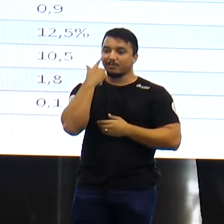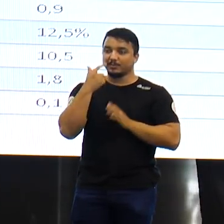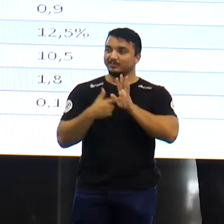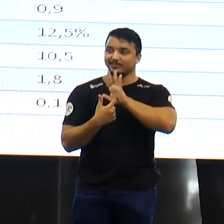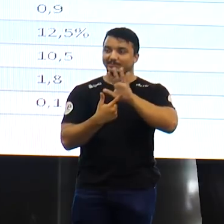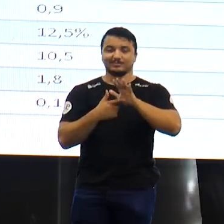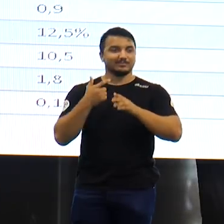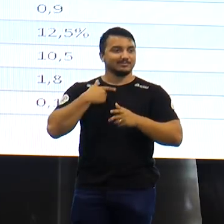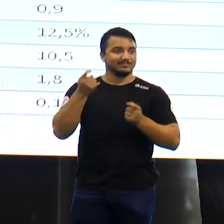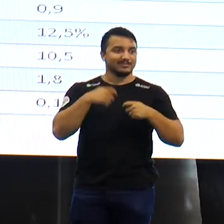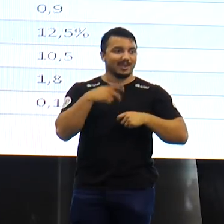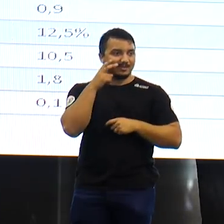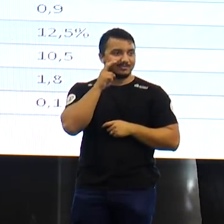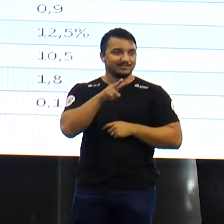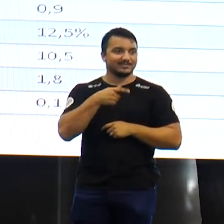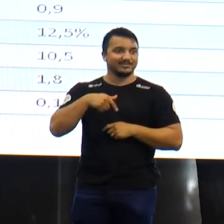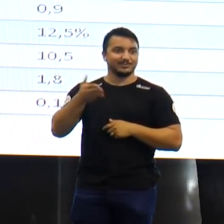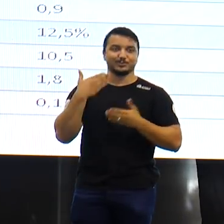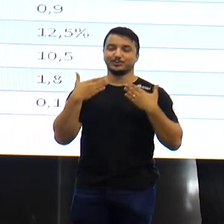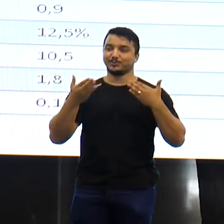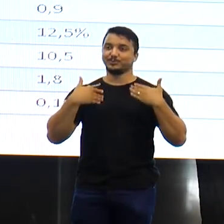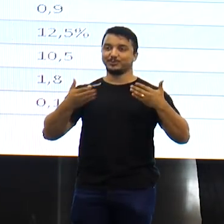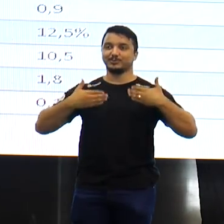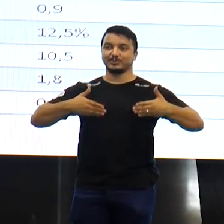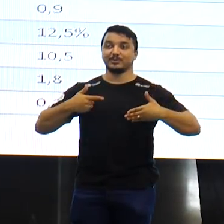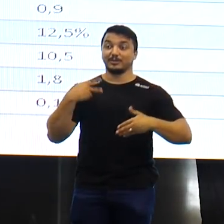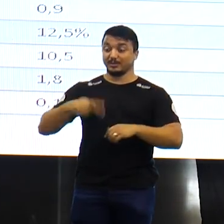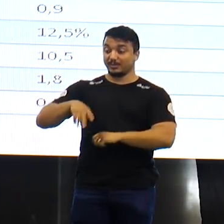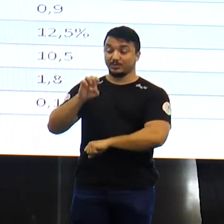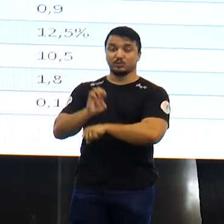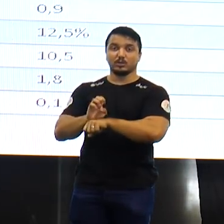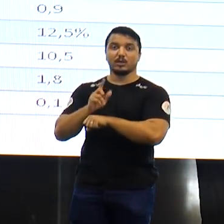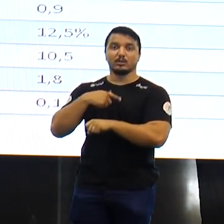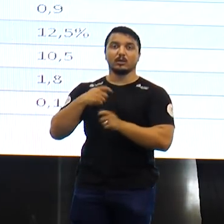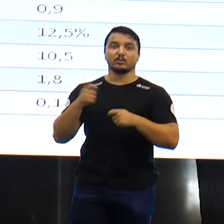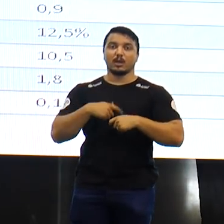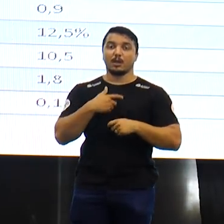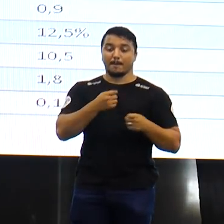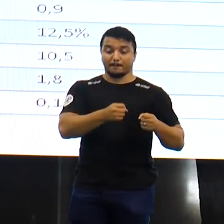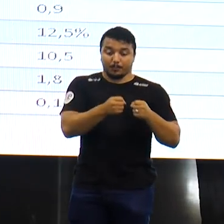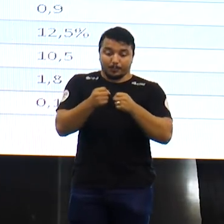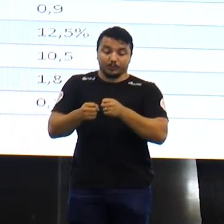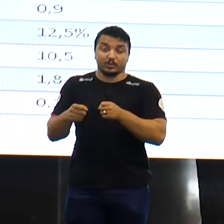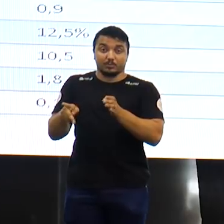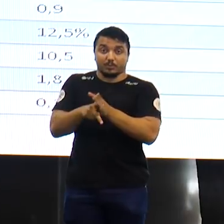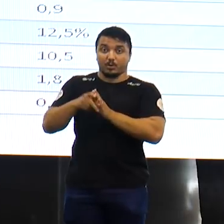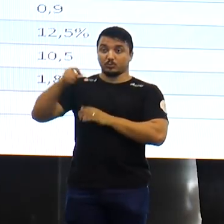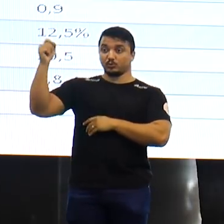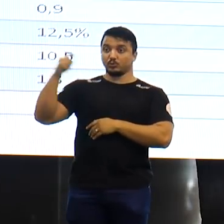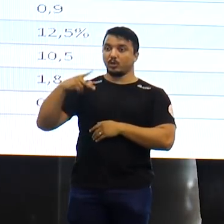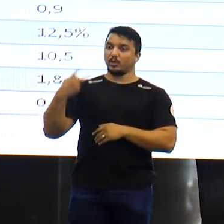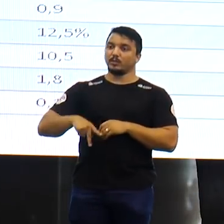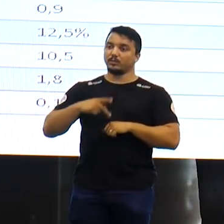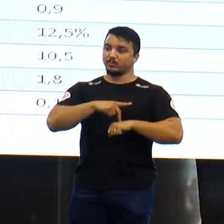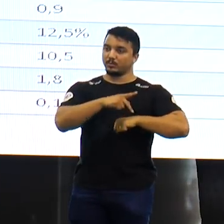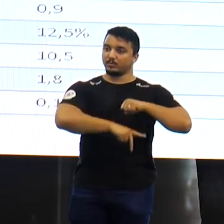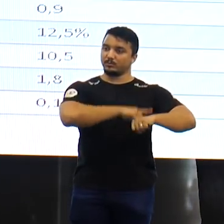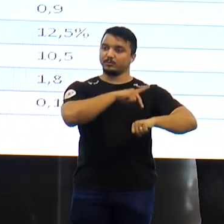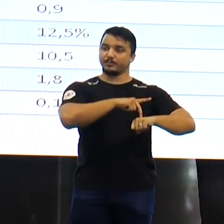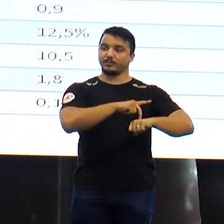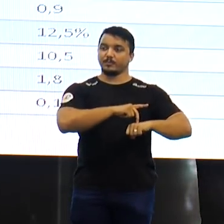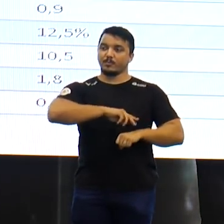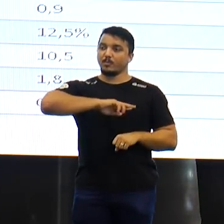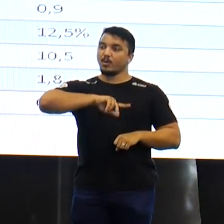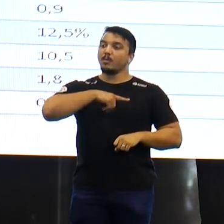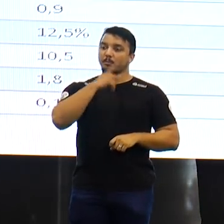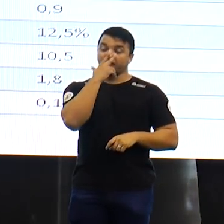isso. O Ceará é o estado de maior potencial solar desse país. Não